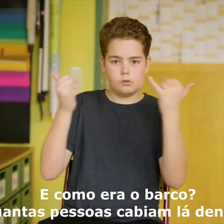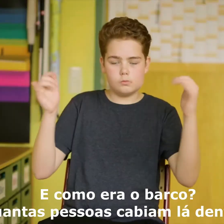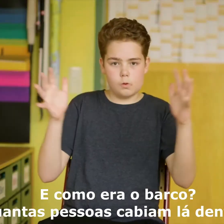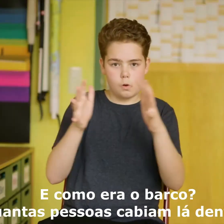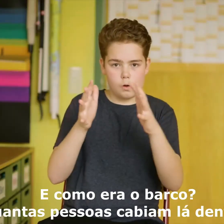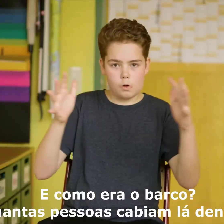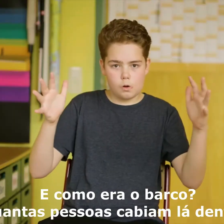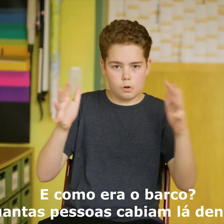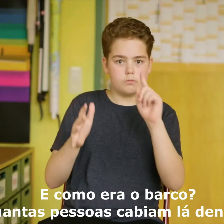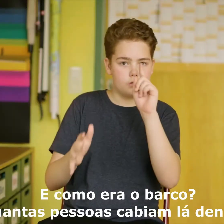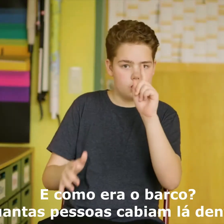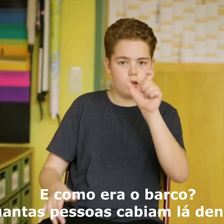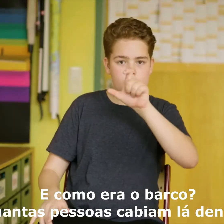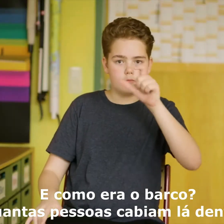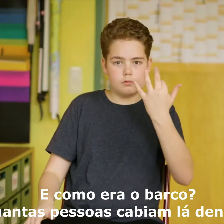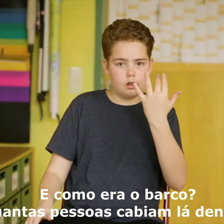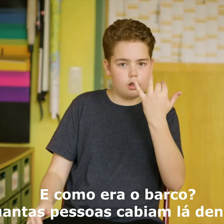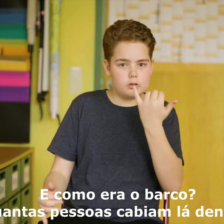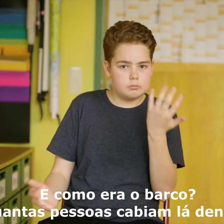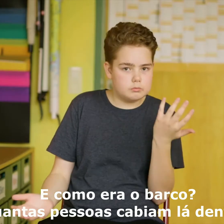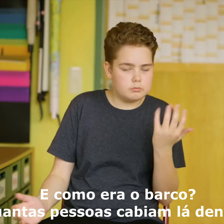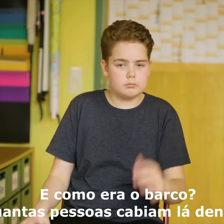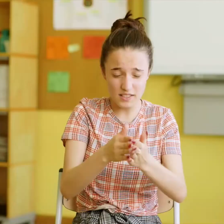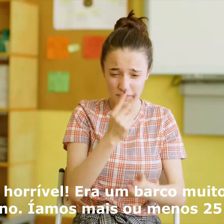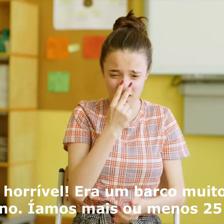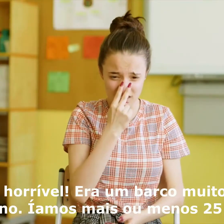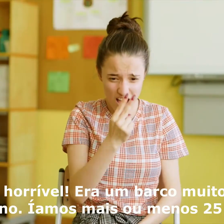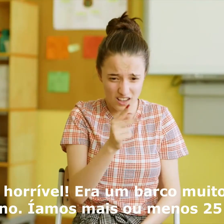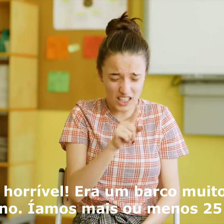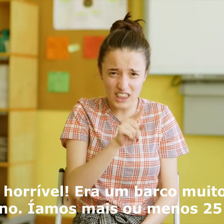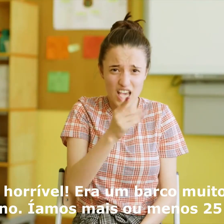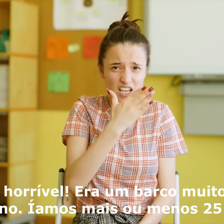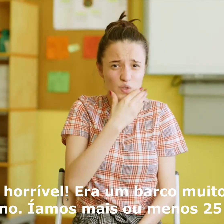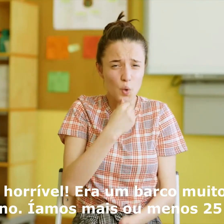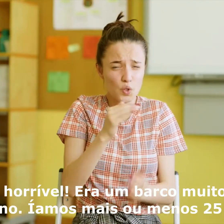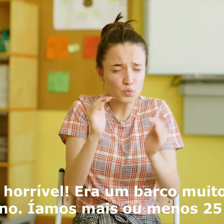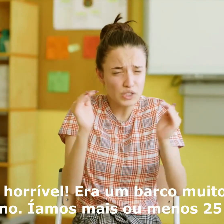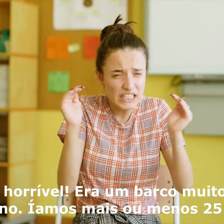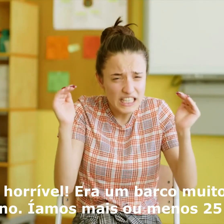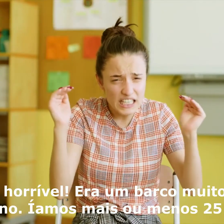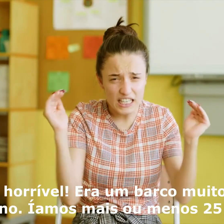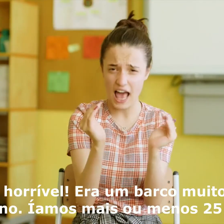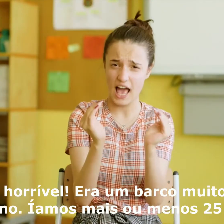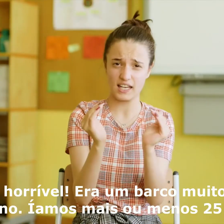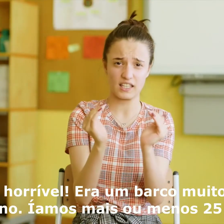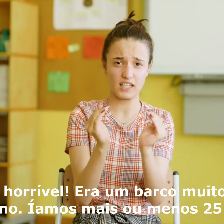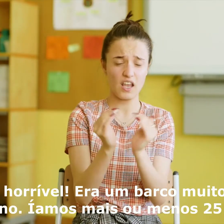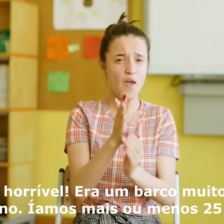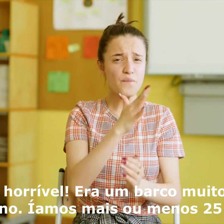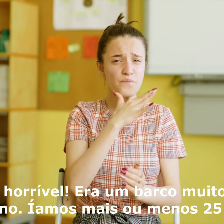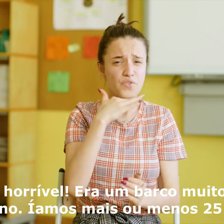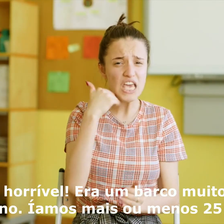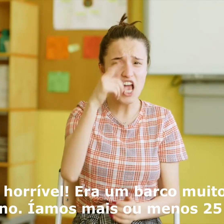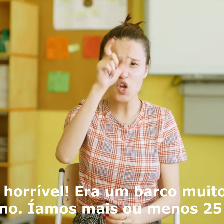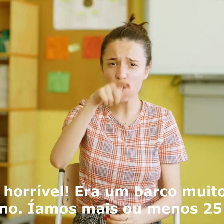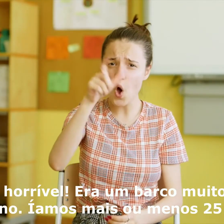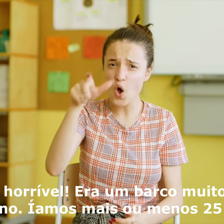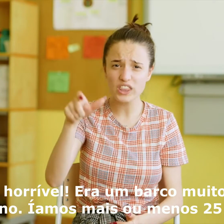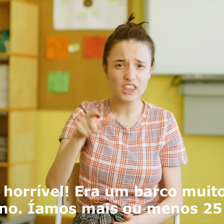E como é que era o barco? Quantas pessoas cabiam lá dentro? Assim, era horrível mesmo. Aquilo era um barco muito, muito pequeno. Nós íamos mais